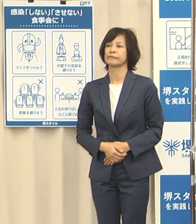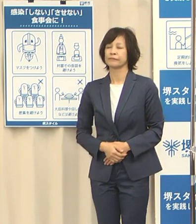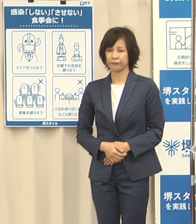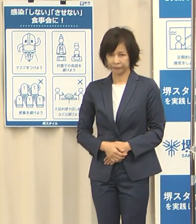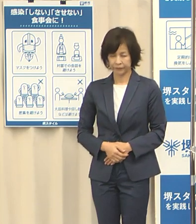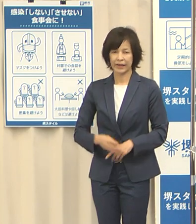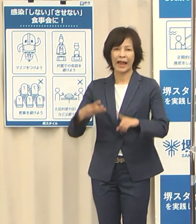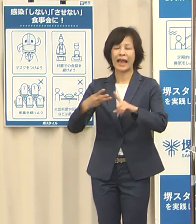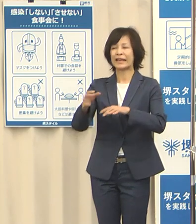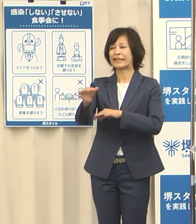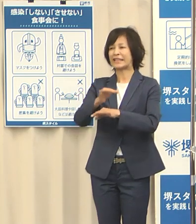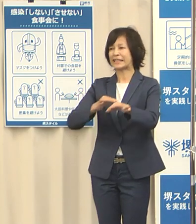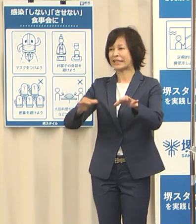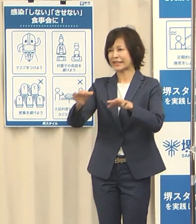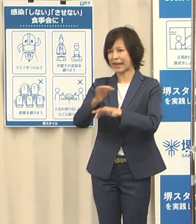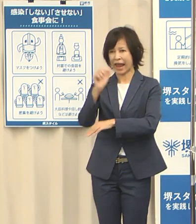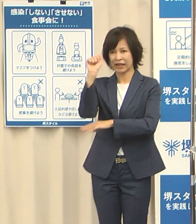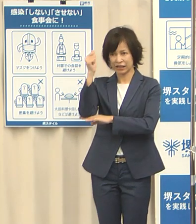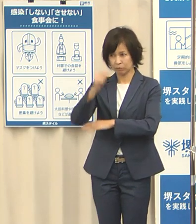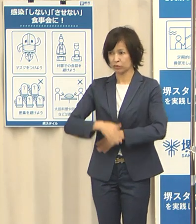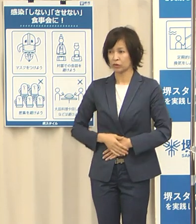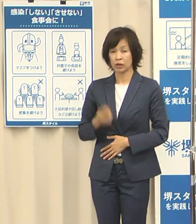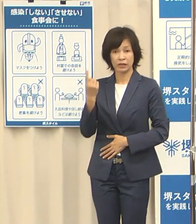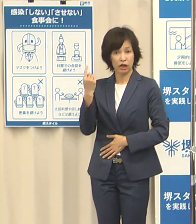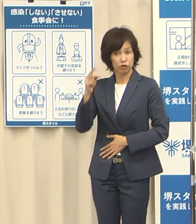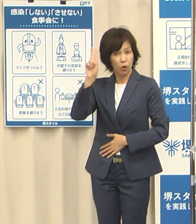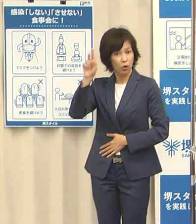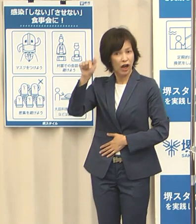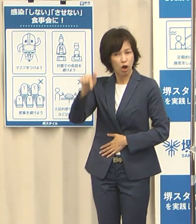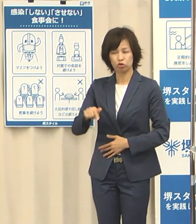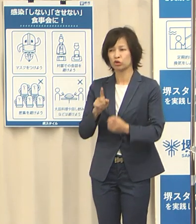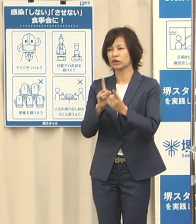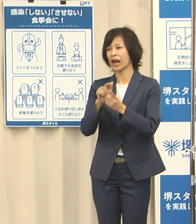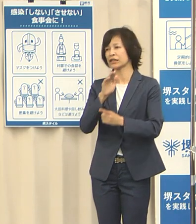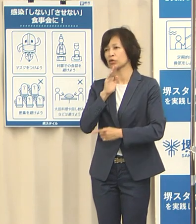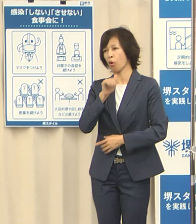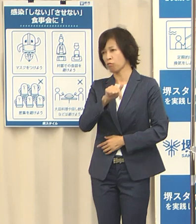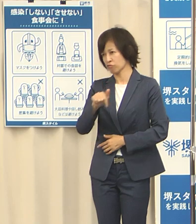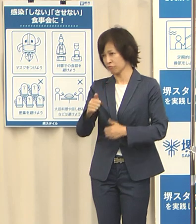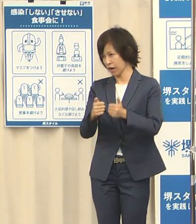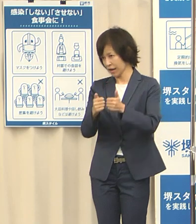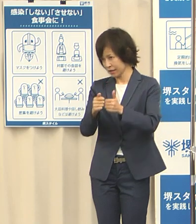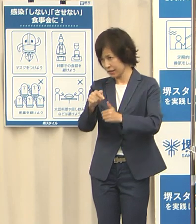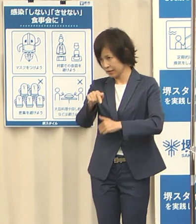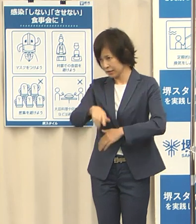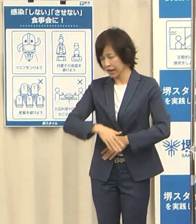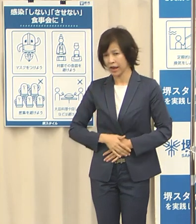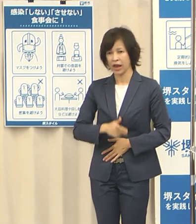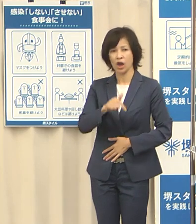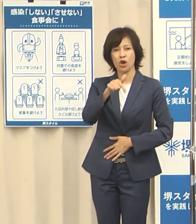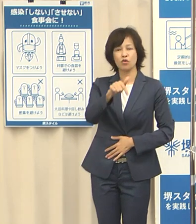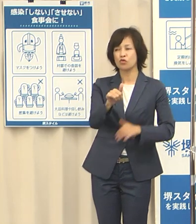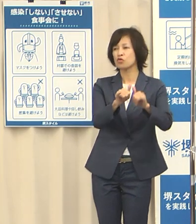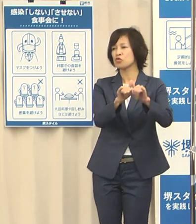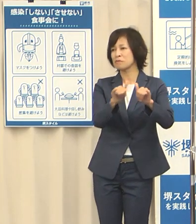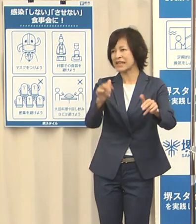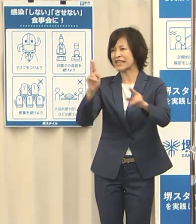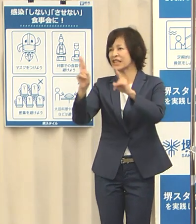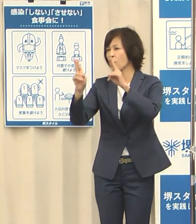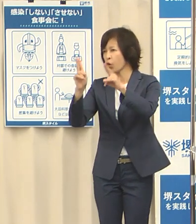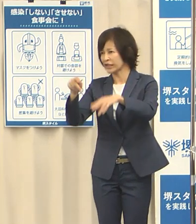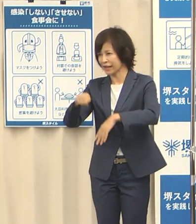日経新聞の塩田です。昨日の大阪府がの対策本部でですね、府民や企業に対